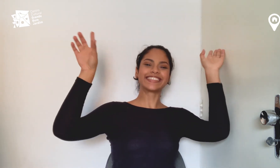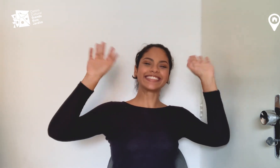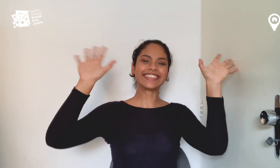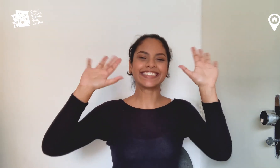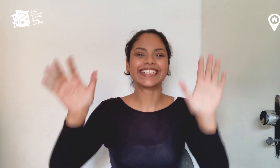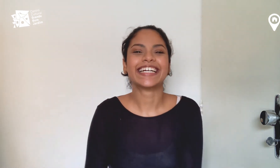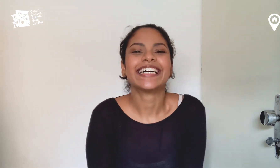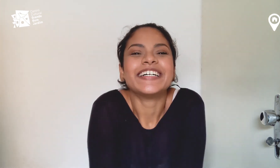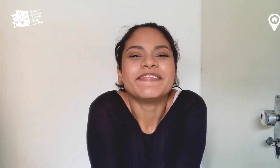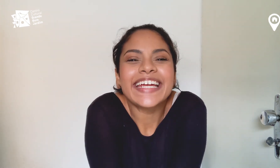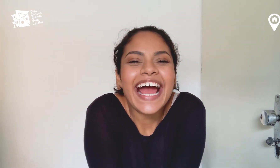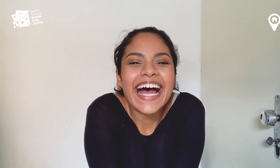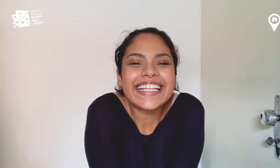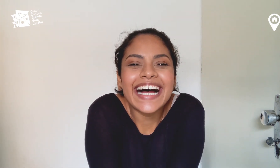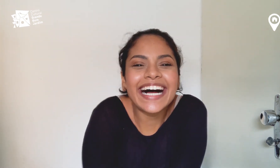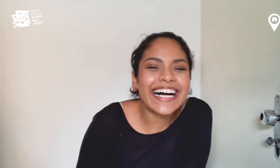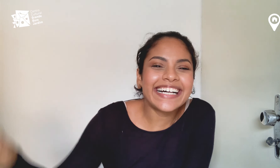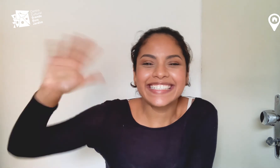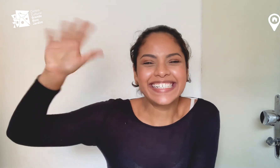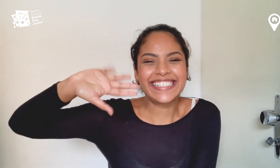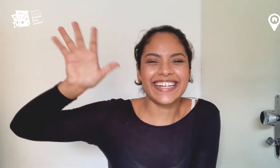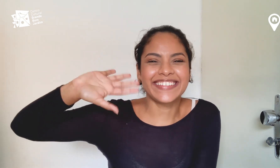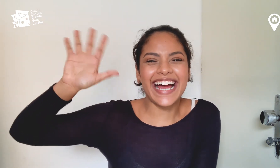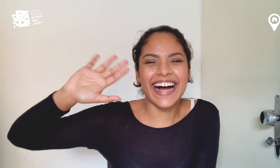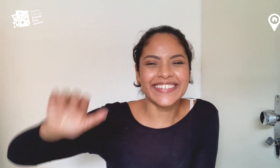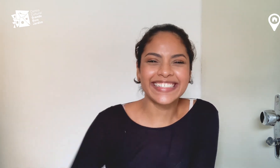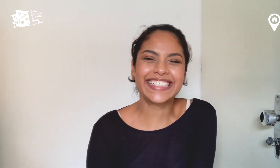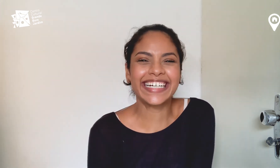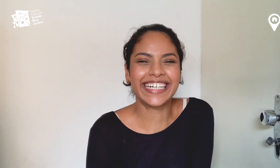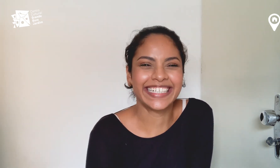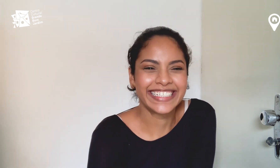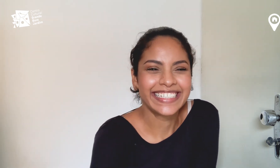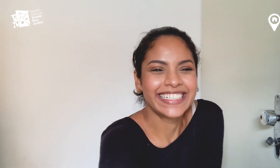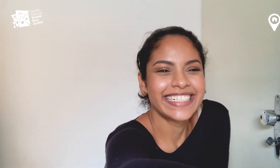Obrigada! Tchau, tchau! Ele deu um pulinho.